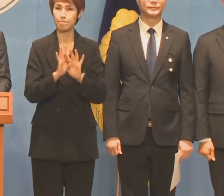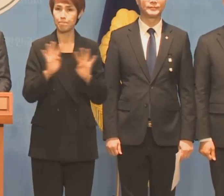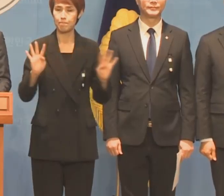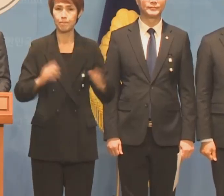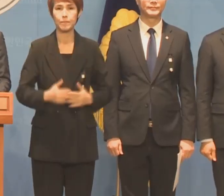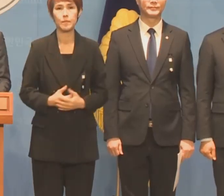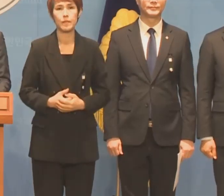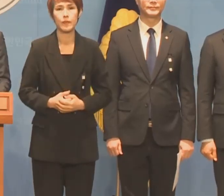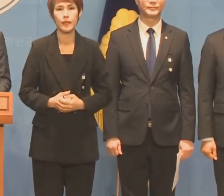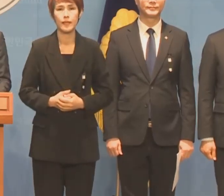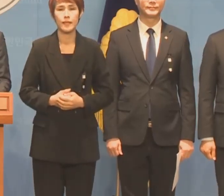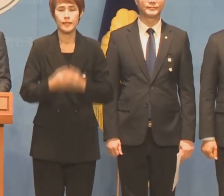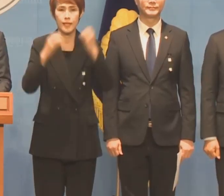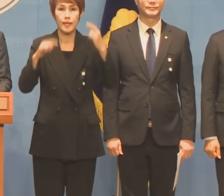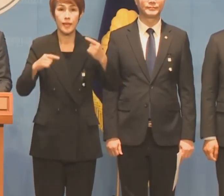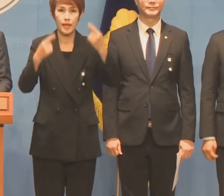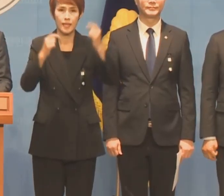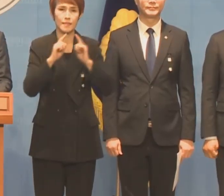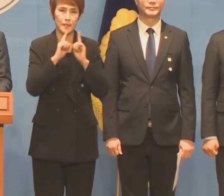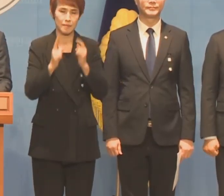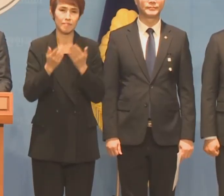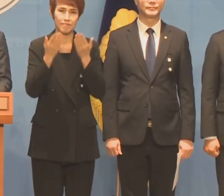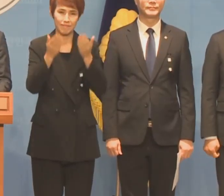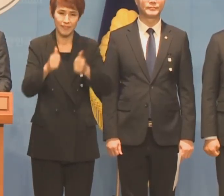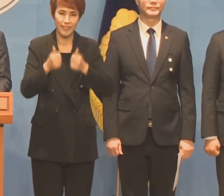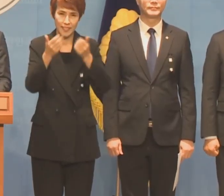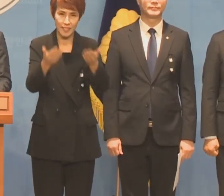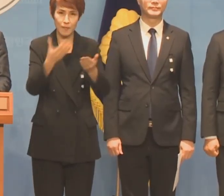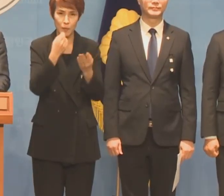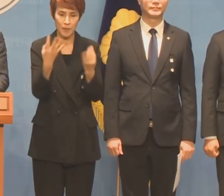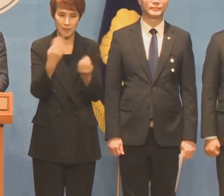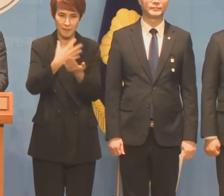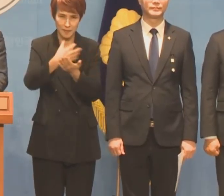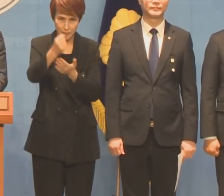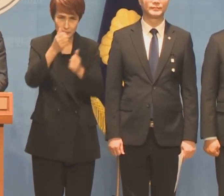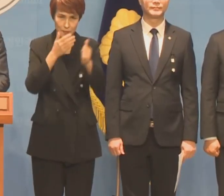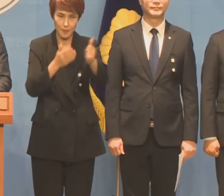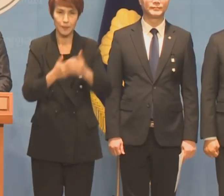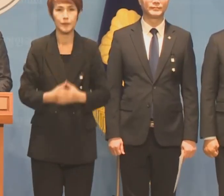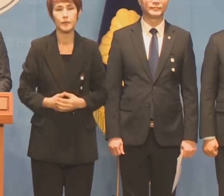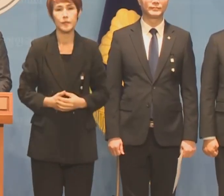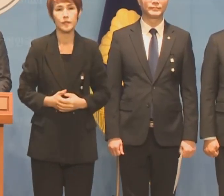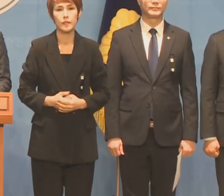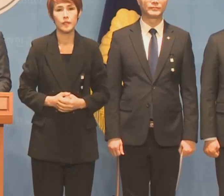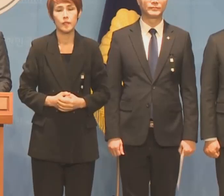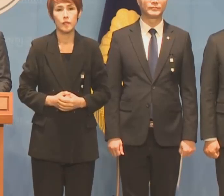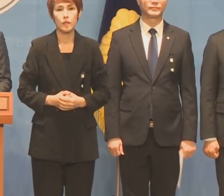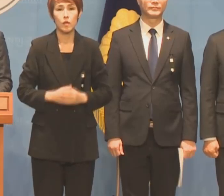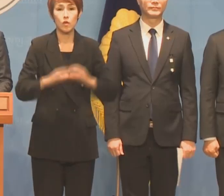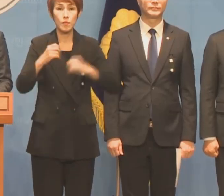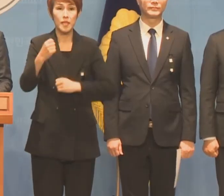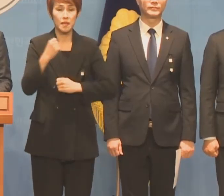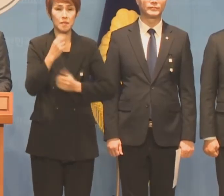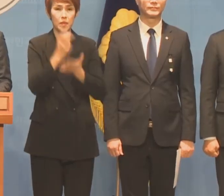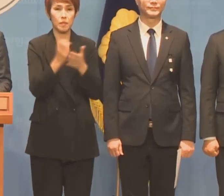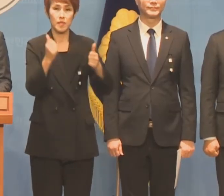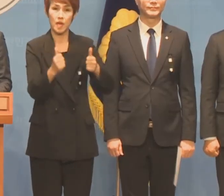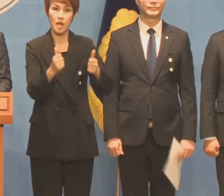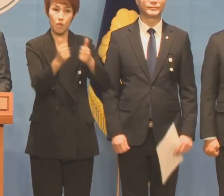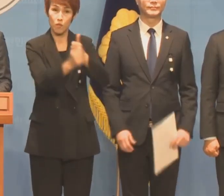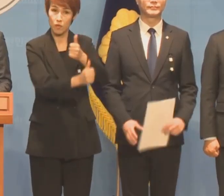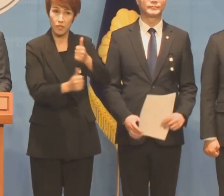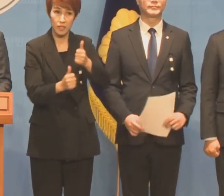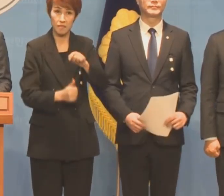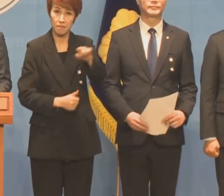우선 새해 인사드립니다. 새해 복 많이 받으십시오. 오늘은 국민의힘 법제사법위원회